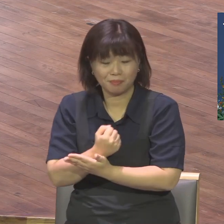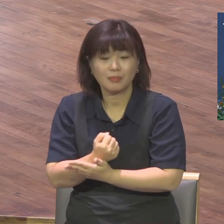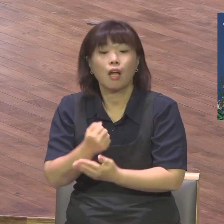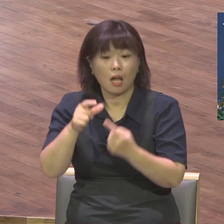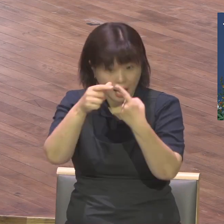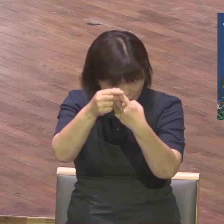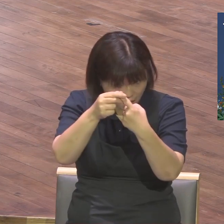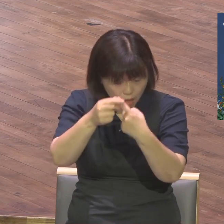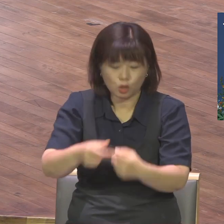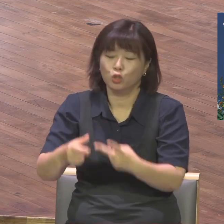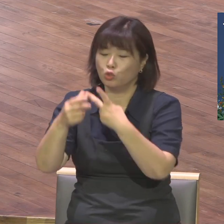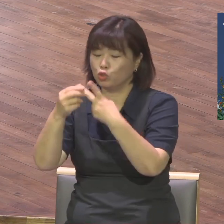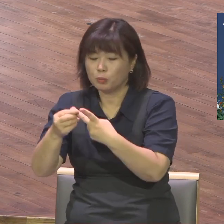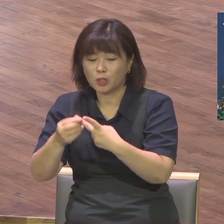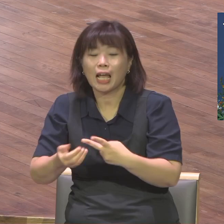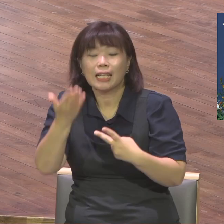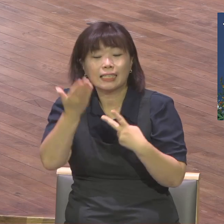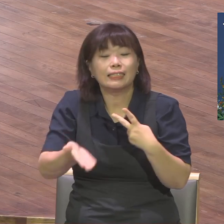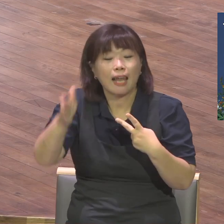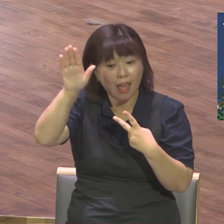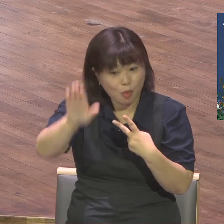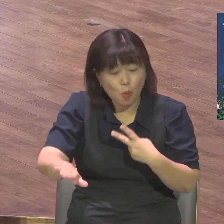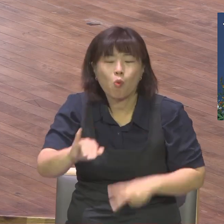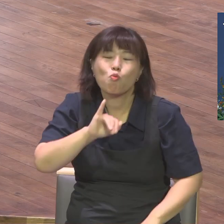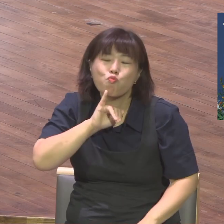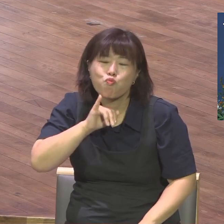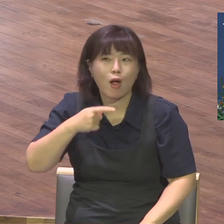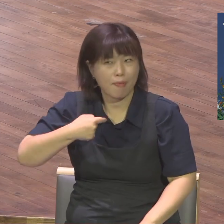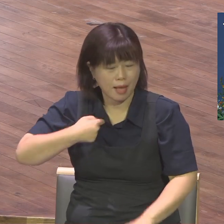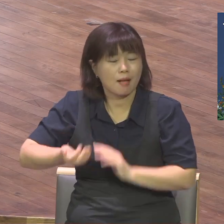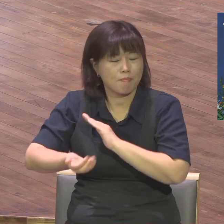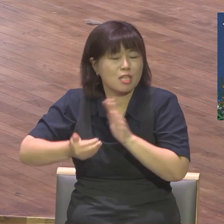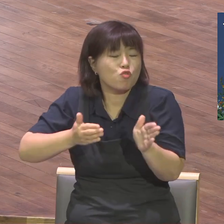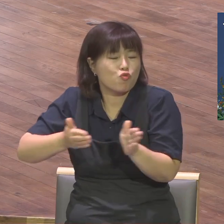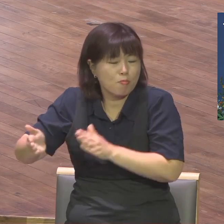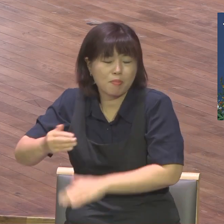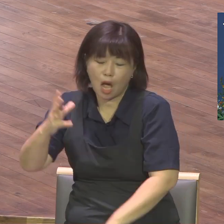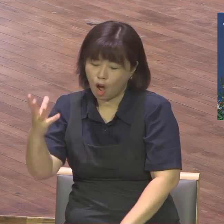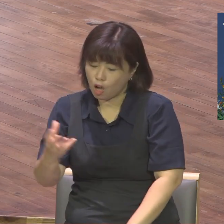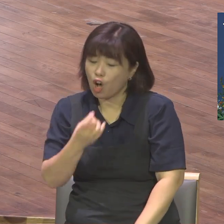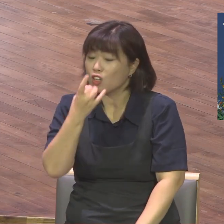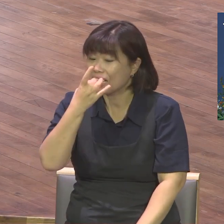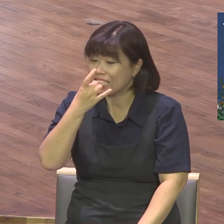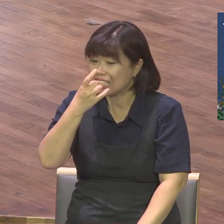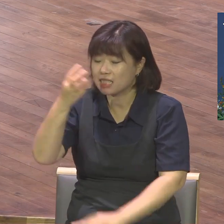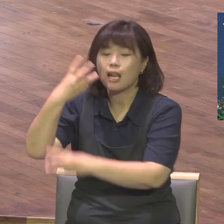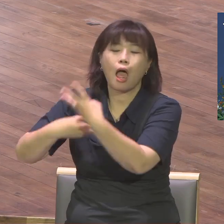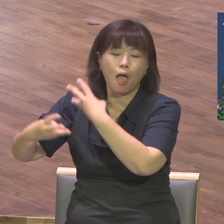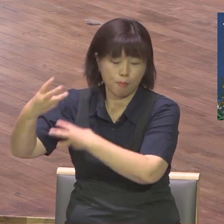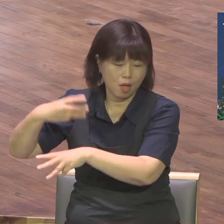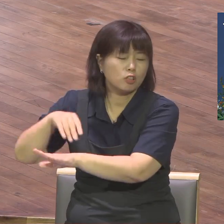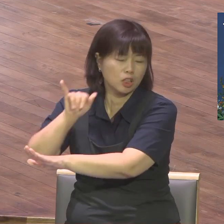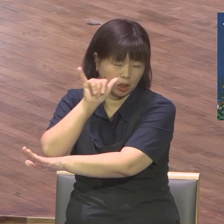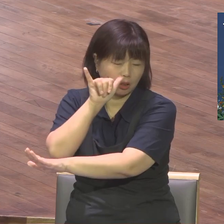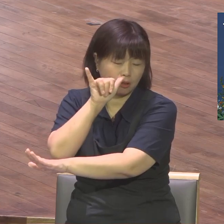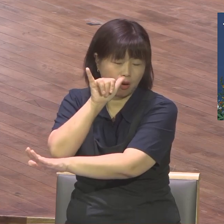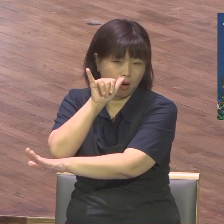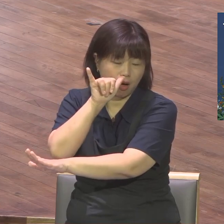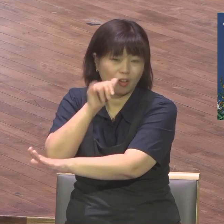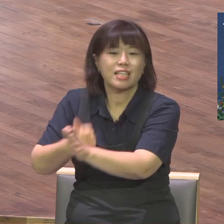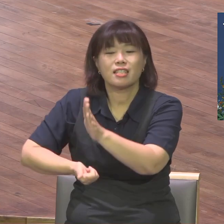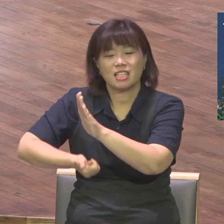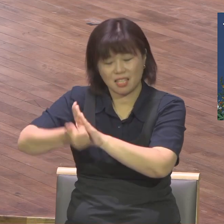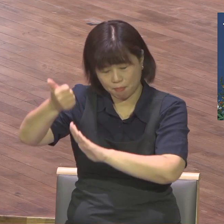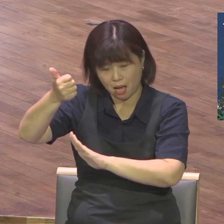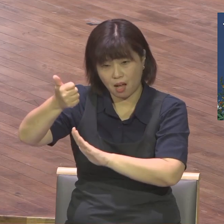밤나무 상소리 나무가 배임을 당한 같이 망하게 될 것이다 라고 말씀하고 있어요. 그러나 이렇게 절망적